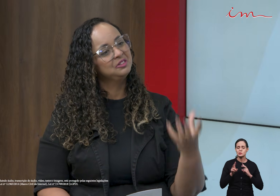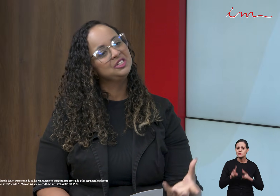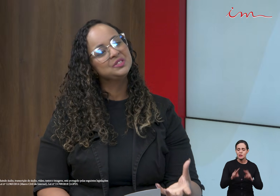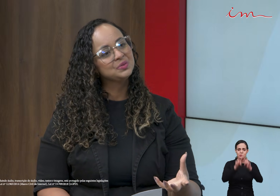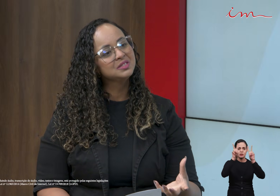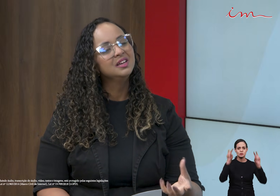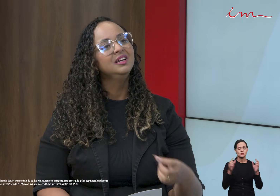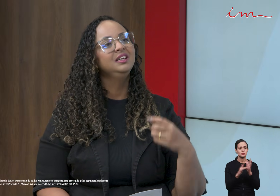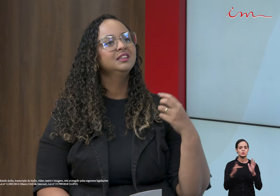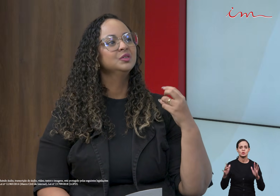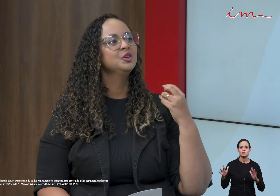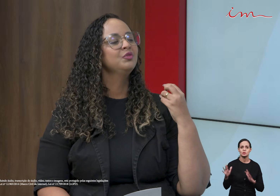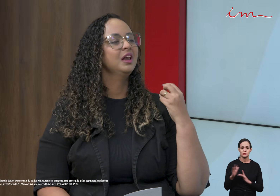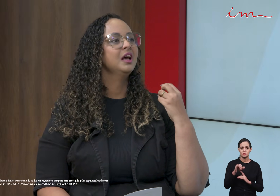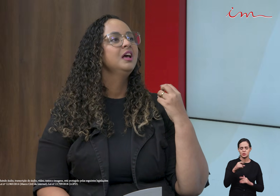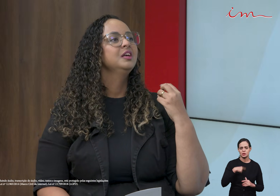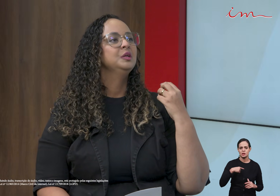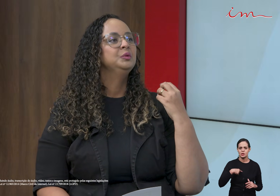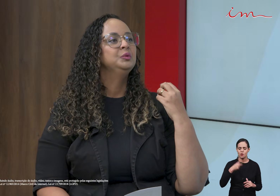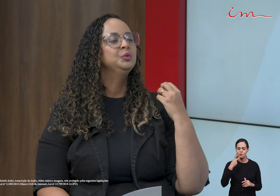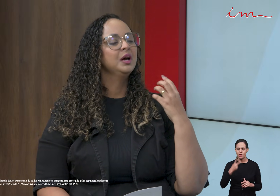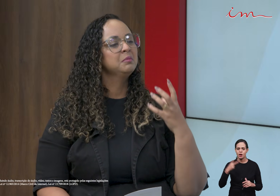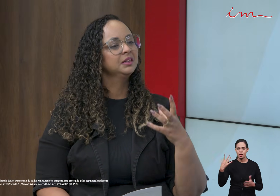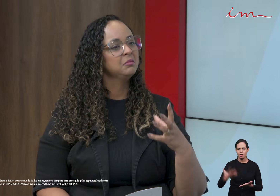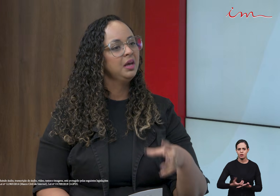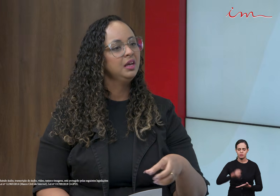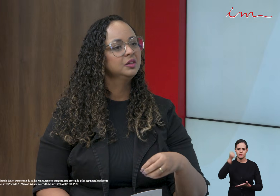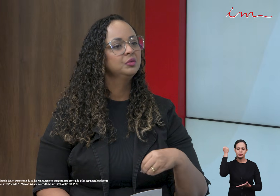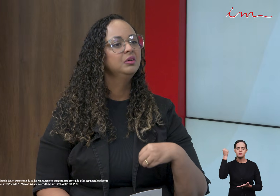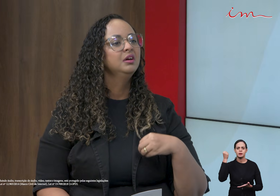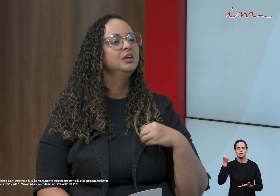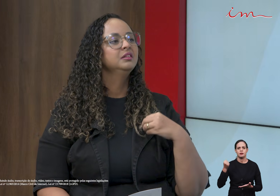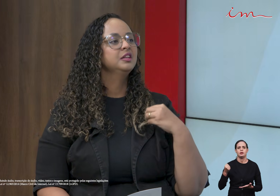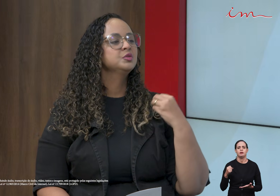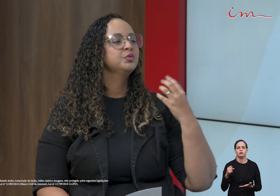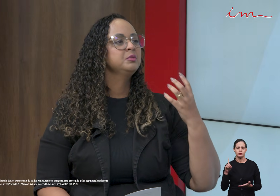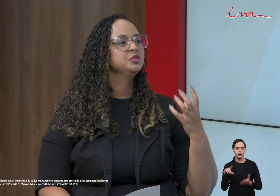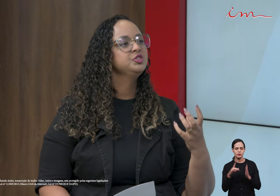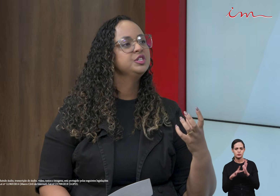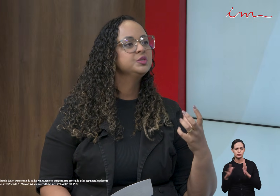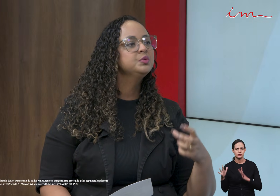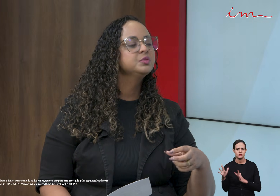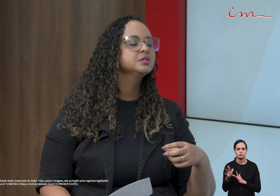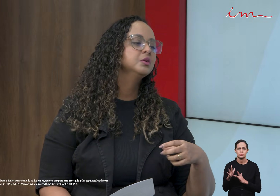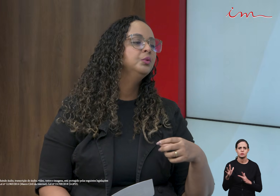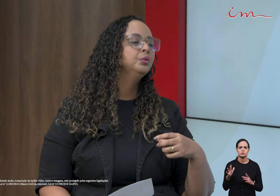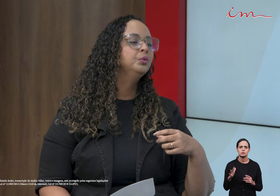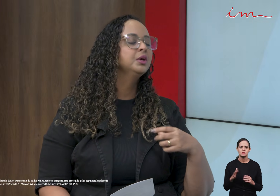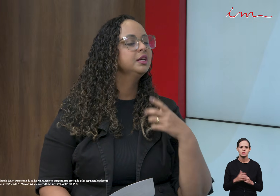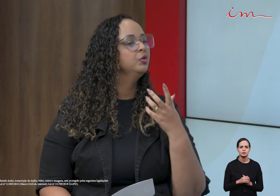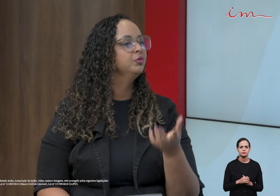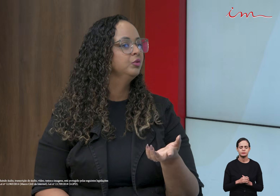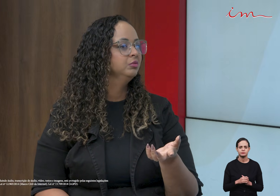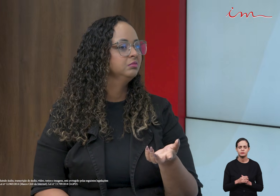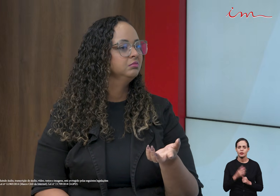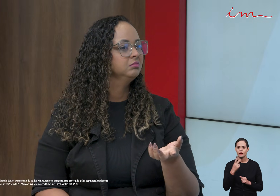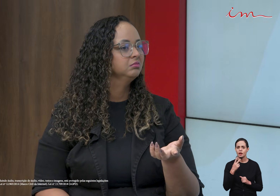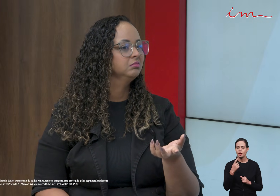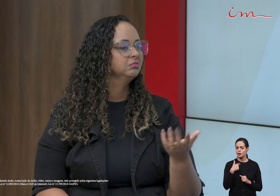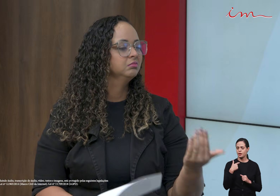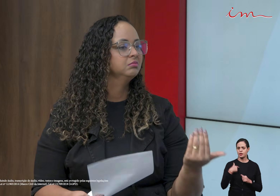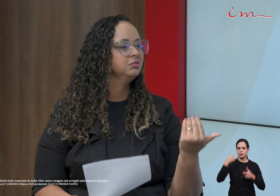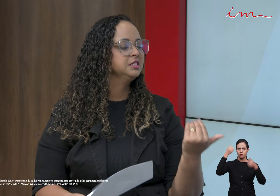o Senhor Jesus. Então, se eu falar do arrebatamento, né, do sofrimento de Jesus, o que eu vou